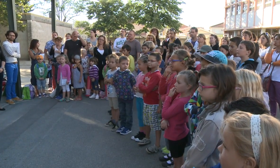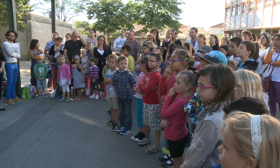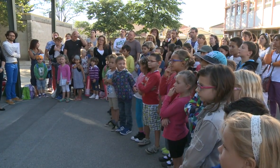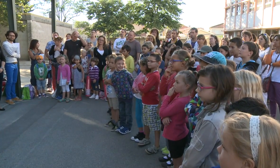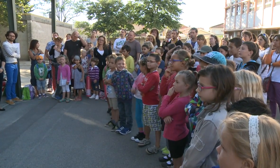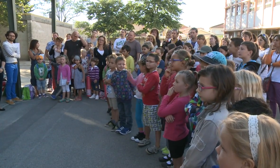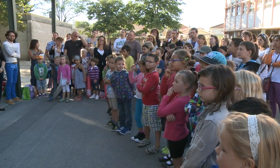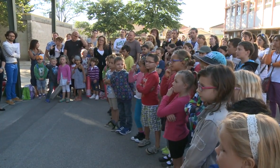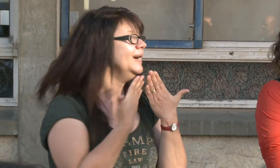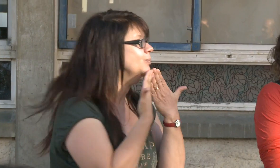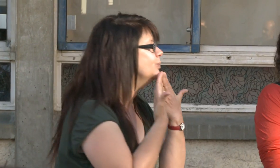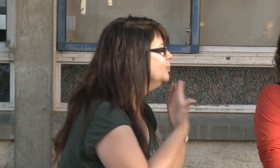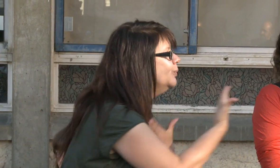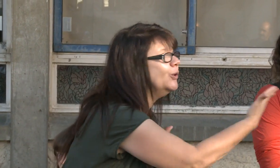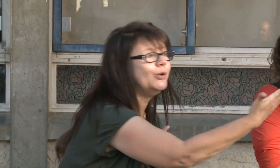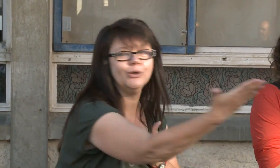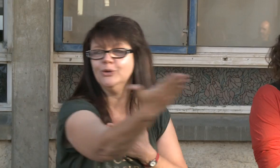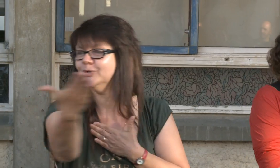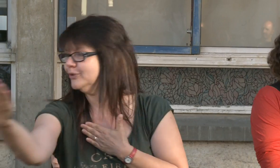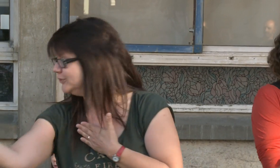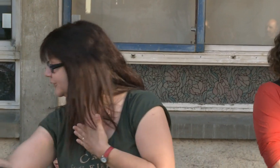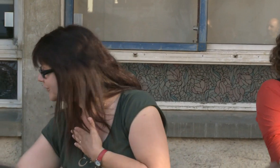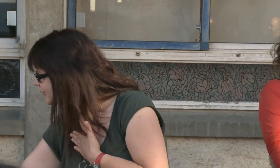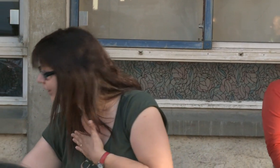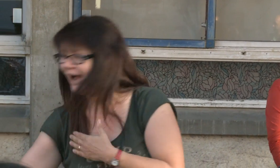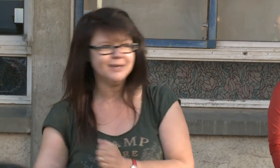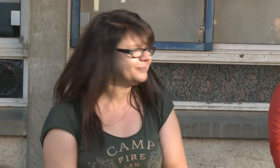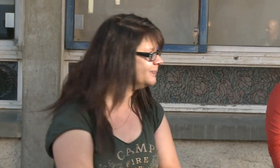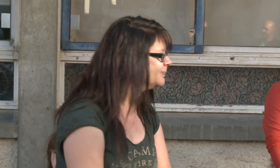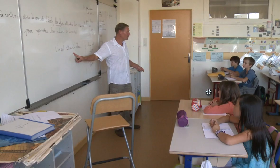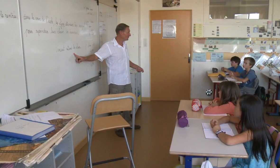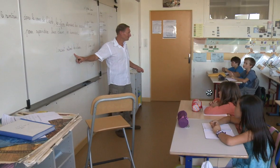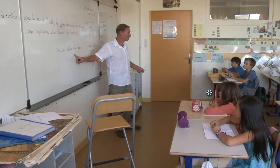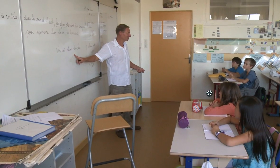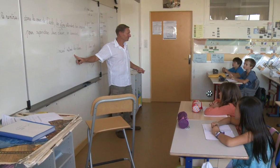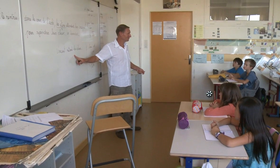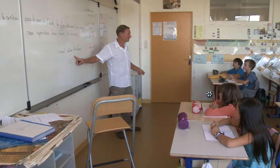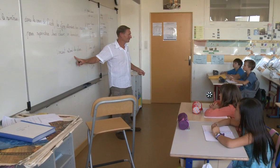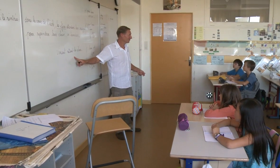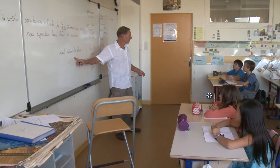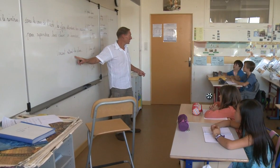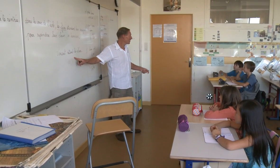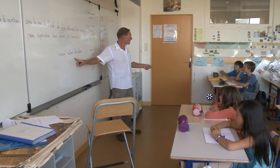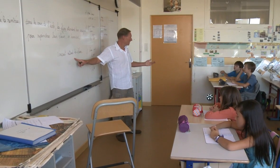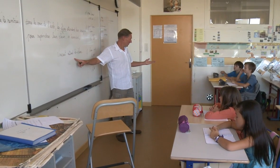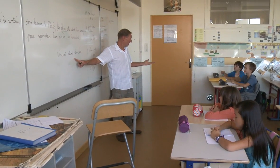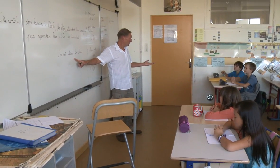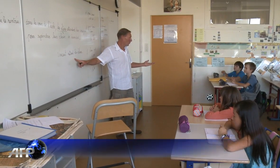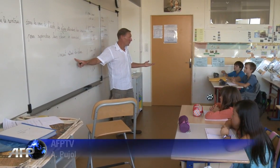D'autres villes comme Lyon ou Poitiers expérimentent à leur tour le fonctionnement. Et qu'ils soient sourds ou entendants, tous les élèves de l